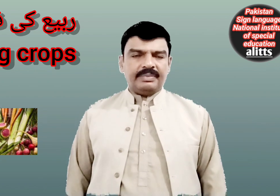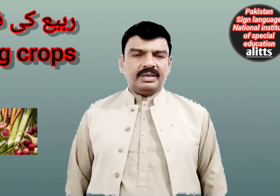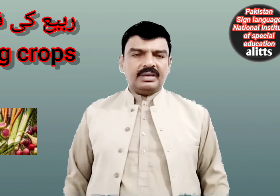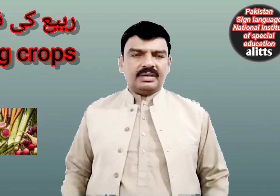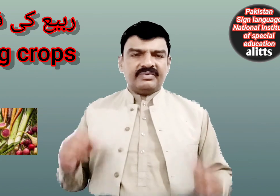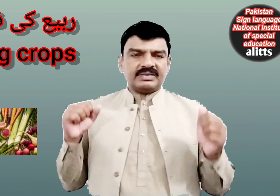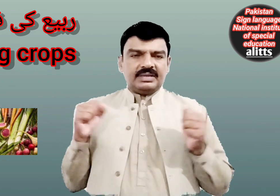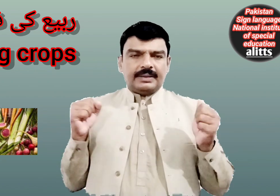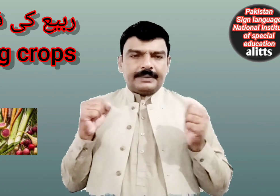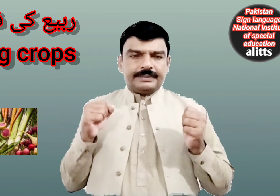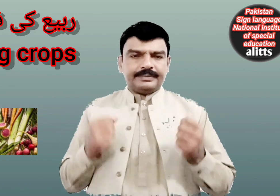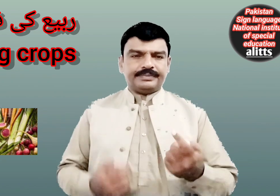रबी की फसलें।